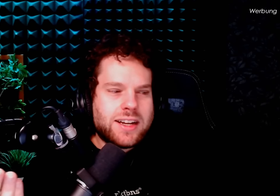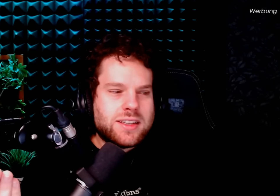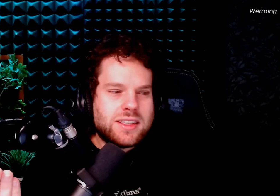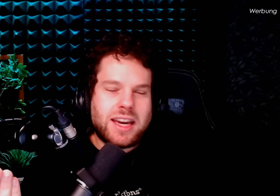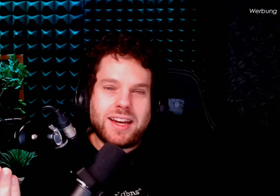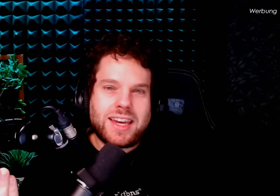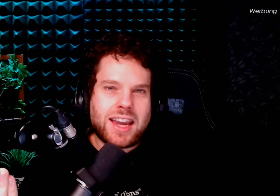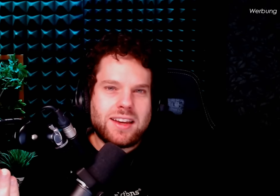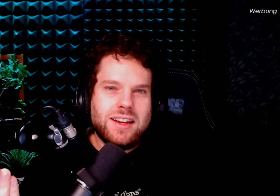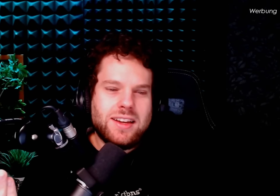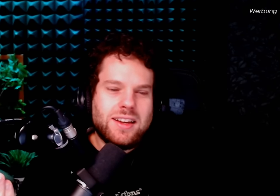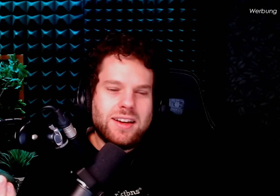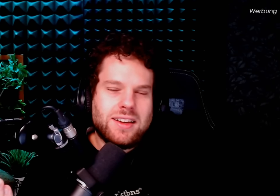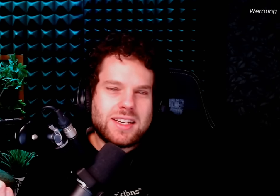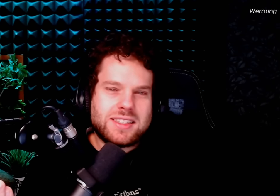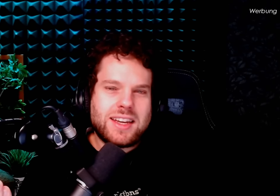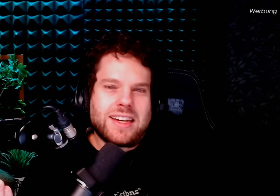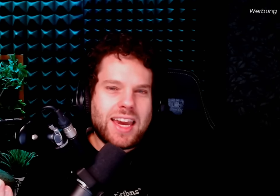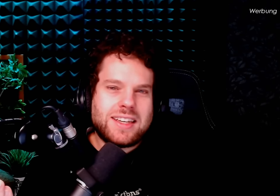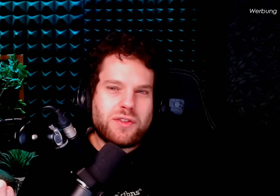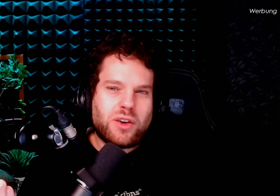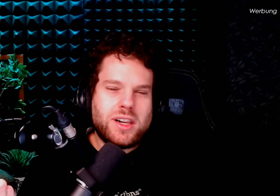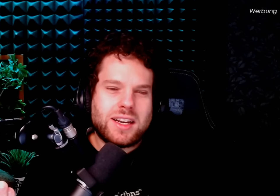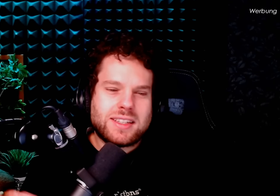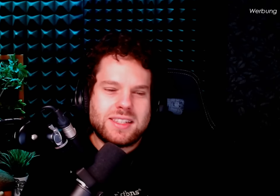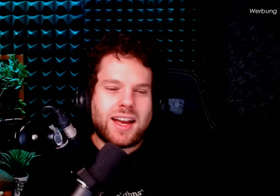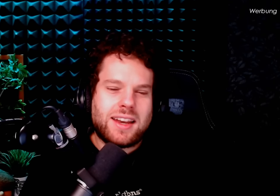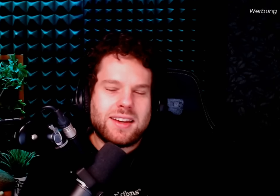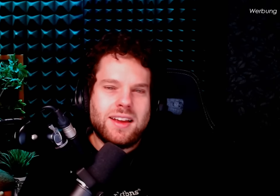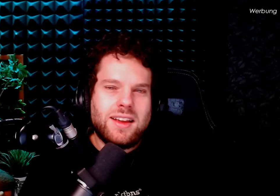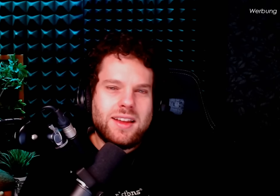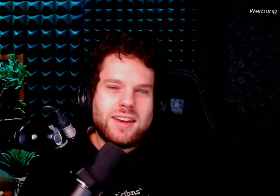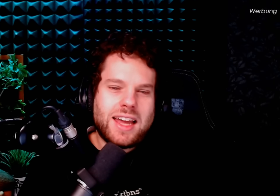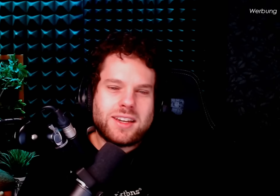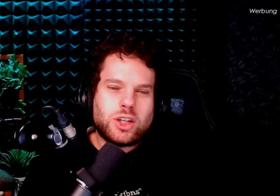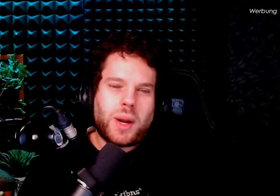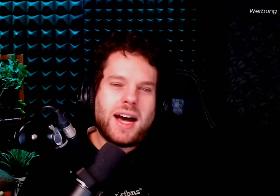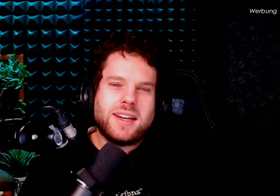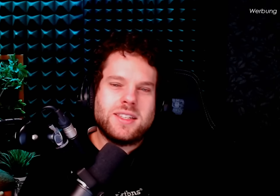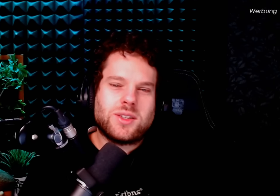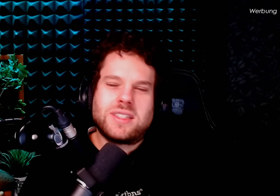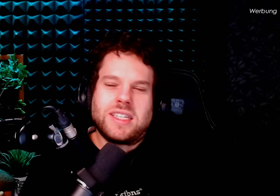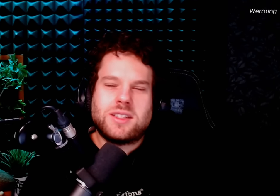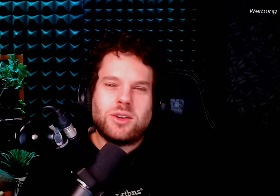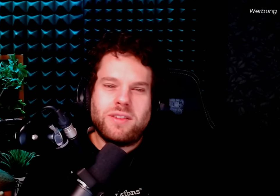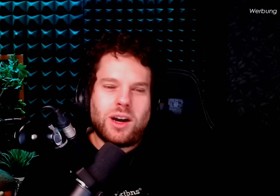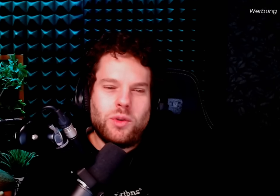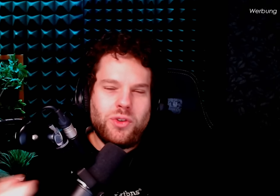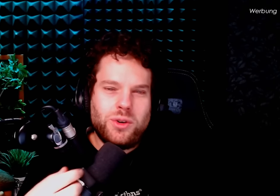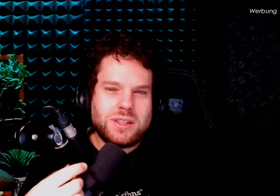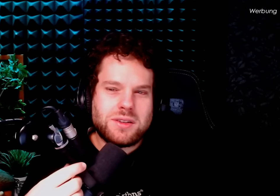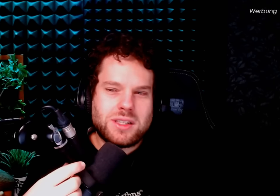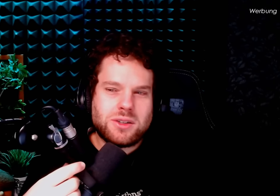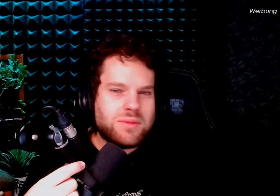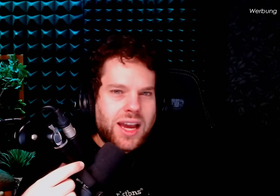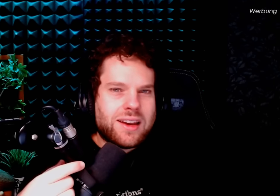dachte, das sei der Gag. Das sei der Gag der Folge. Dass es halt eine andere Sprache ist und dass sich das irgendwann auflöst oder so. Nein.